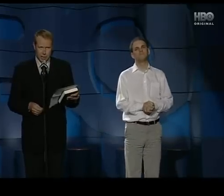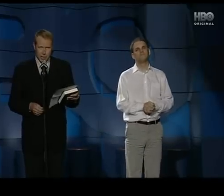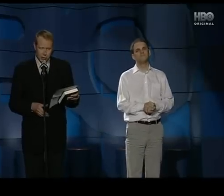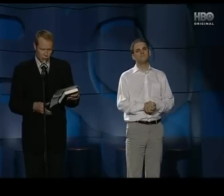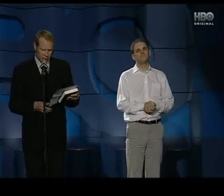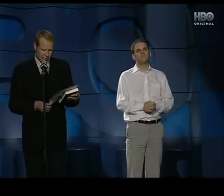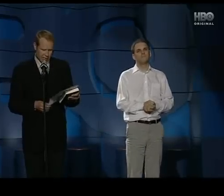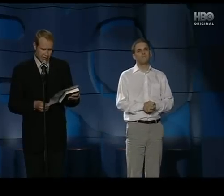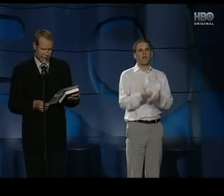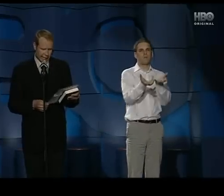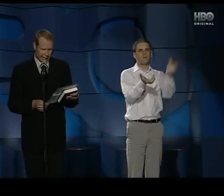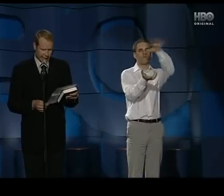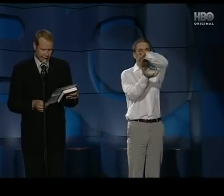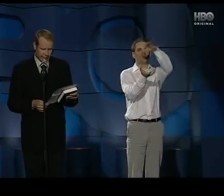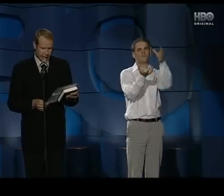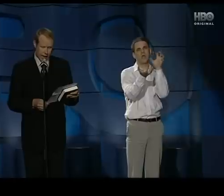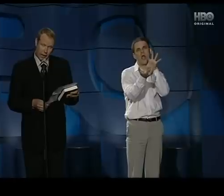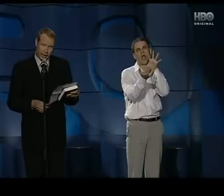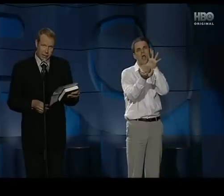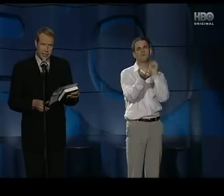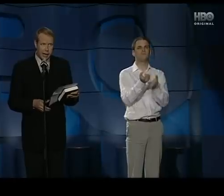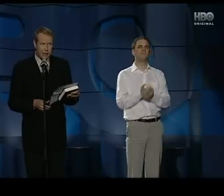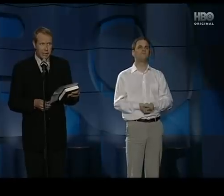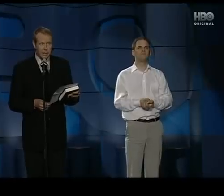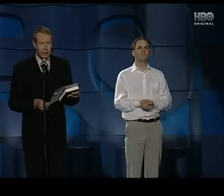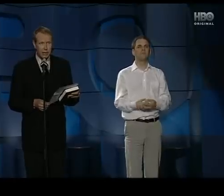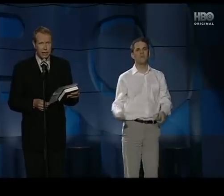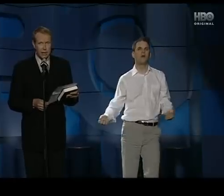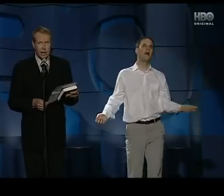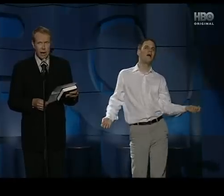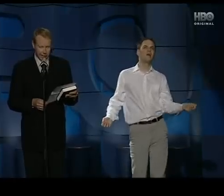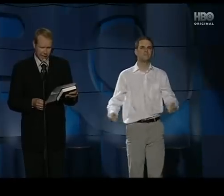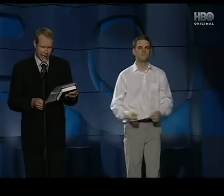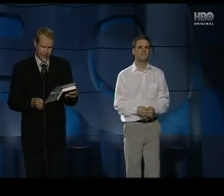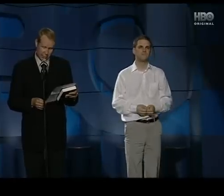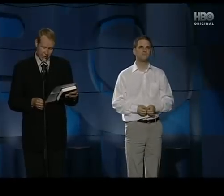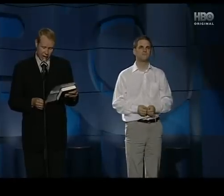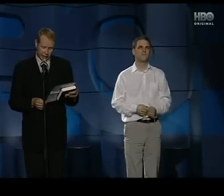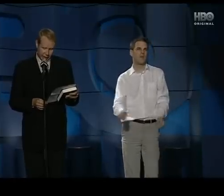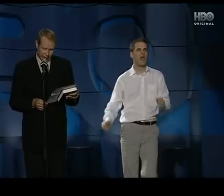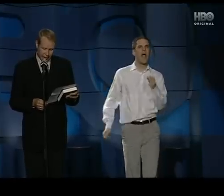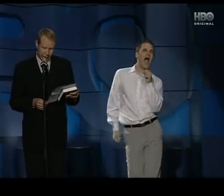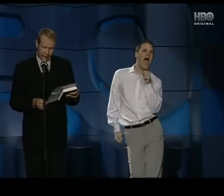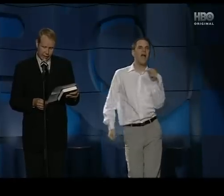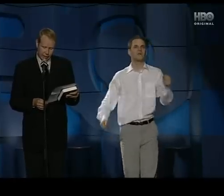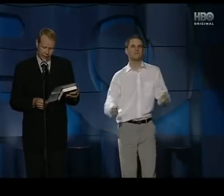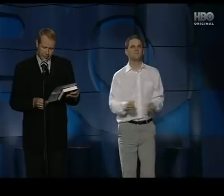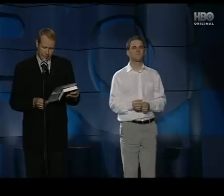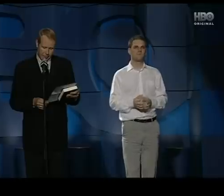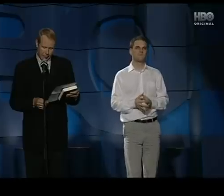Za celý umělecký svět. A nejen za herce, ale také za zpěváky.